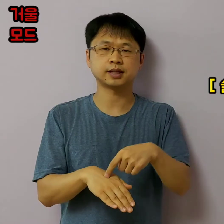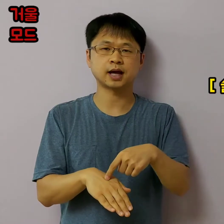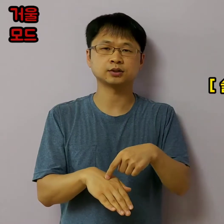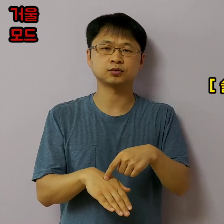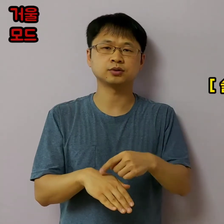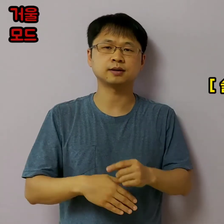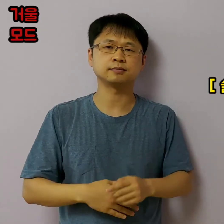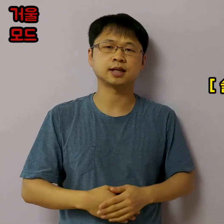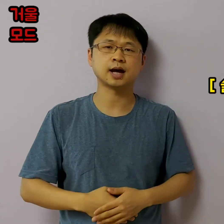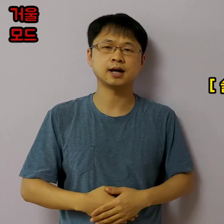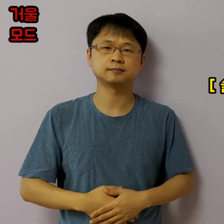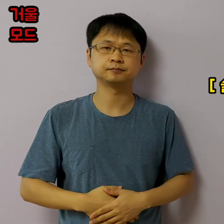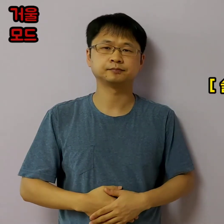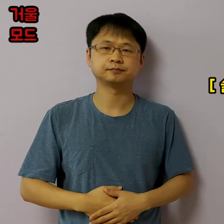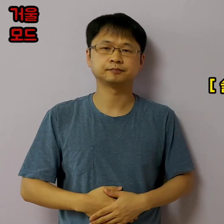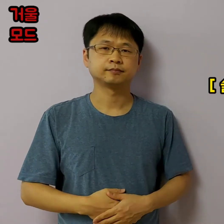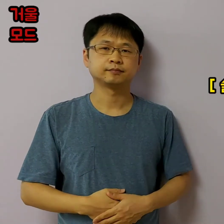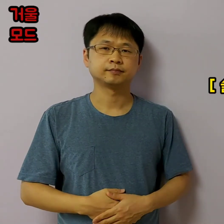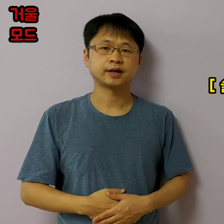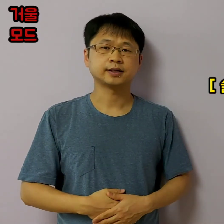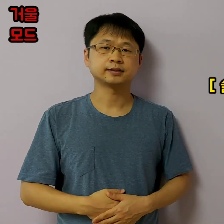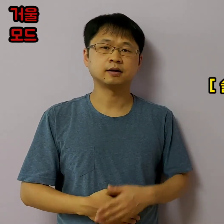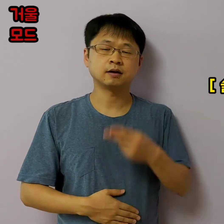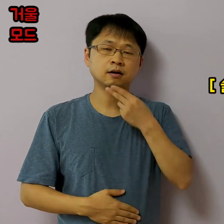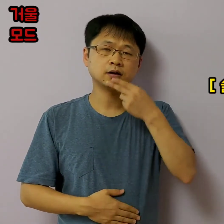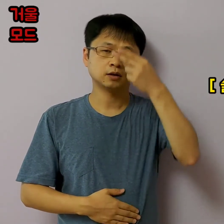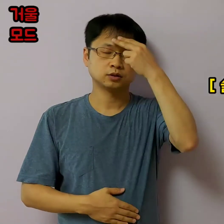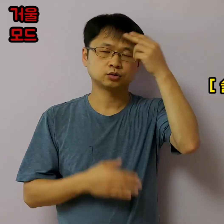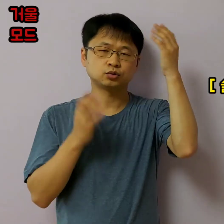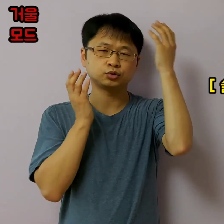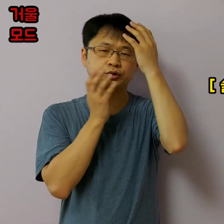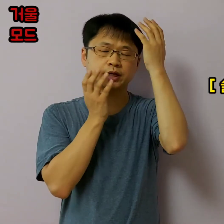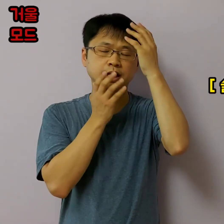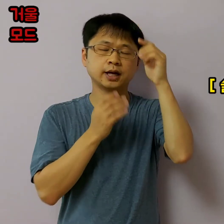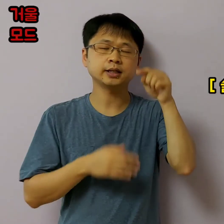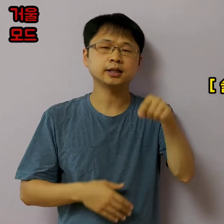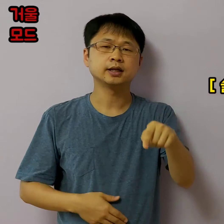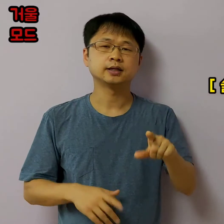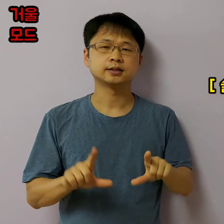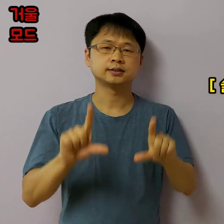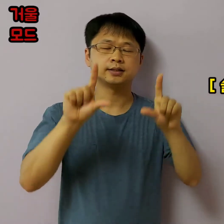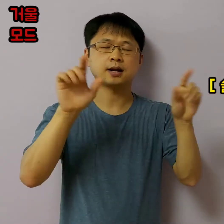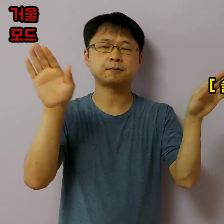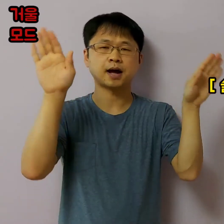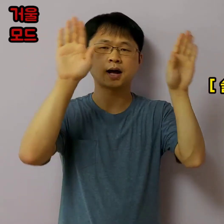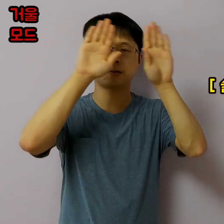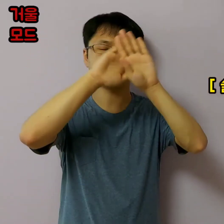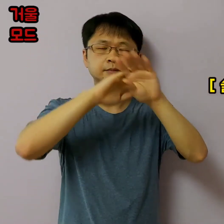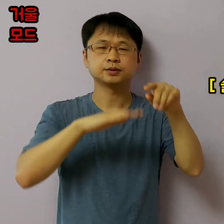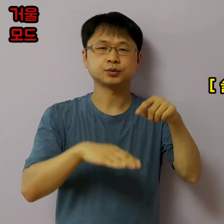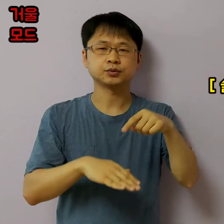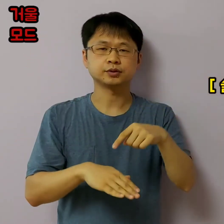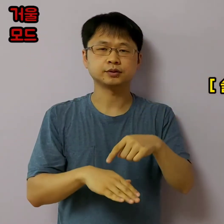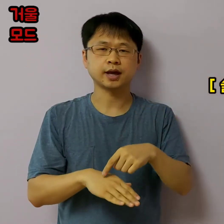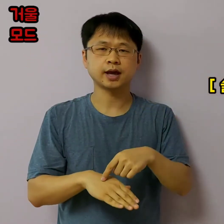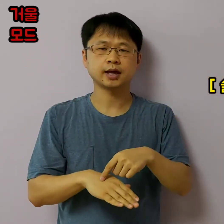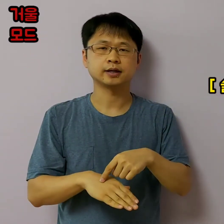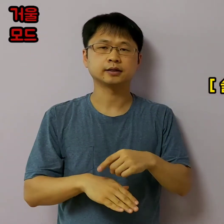됩니다. 손등에입니다. 네, 그래서 술 취한 그날 밤 손등에